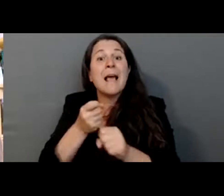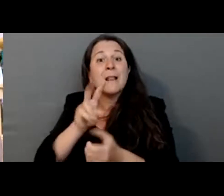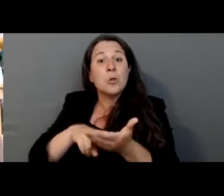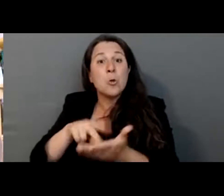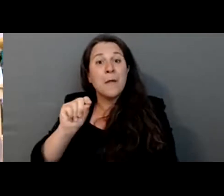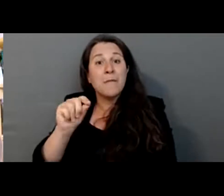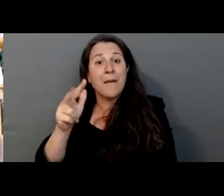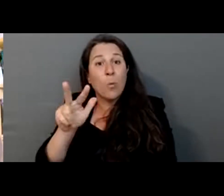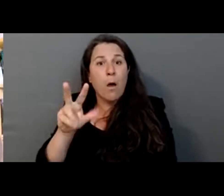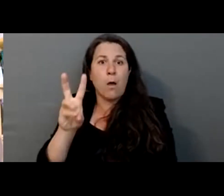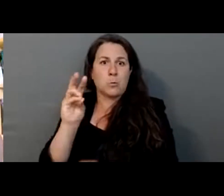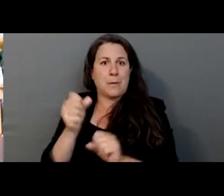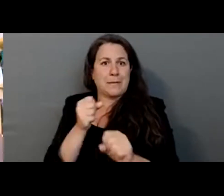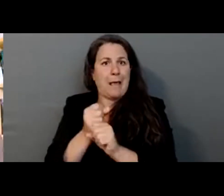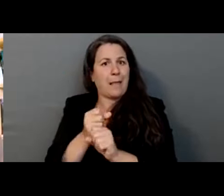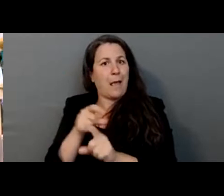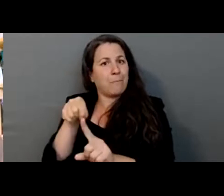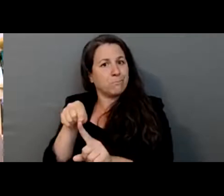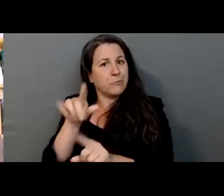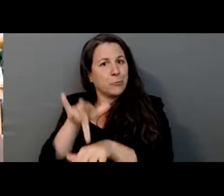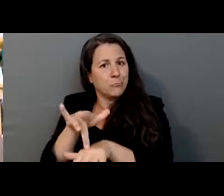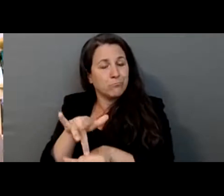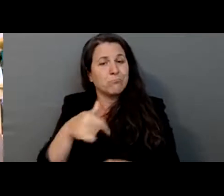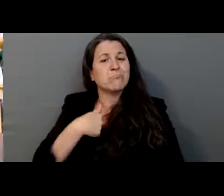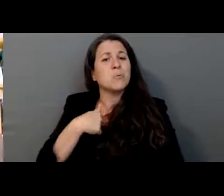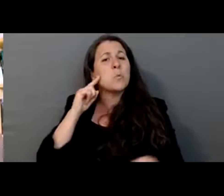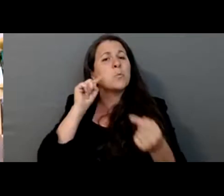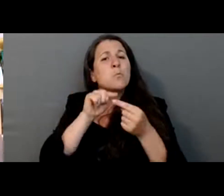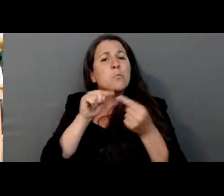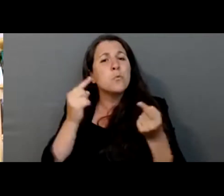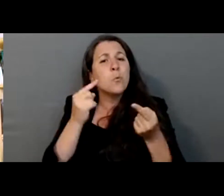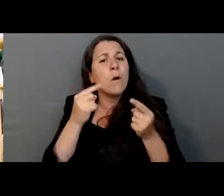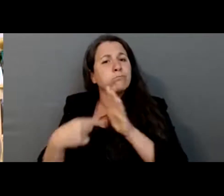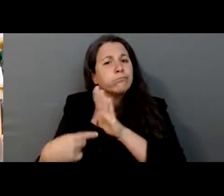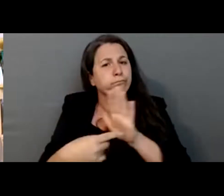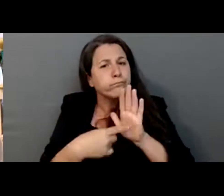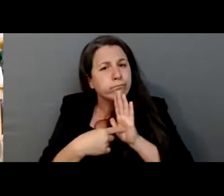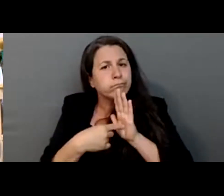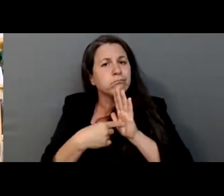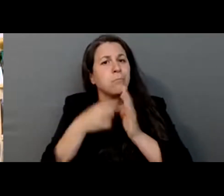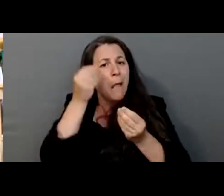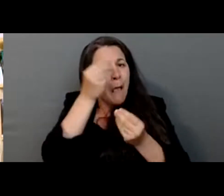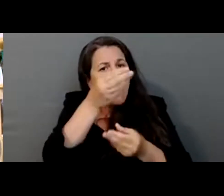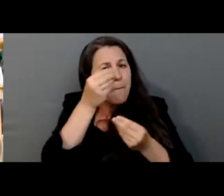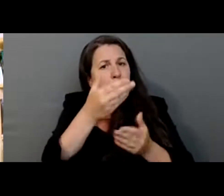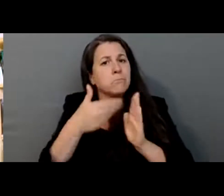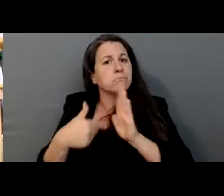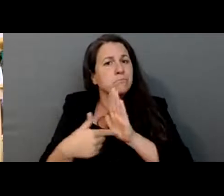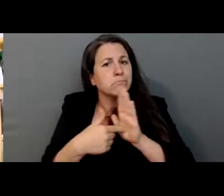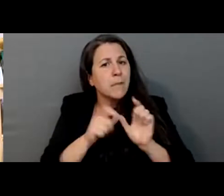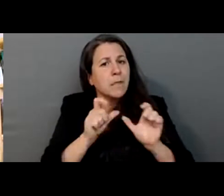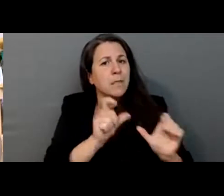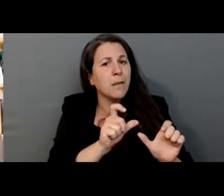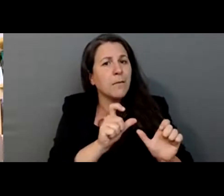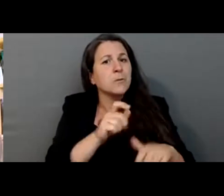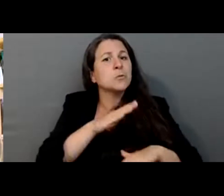Elle vise à faire connaître, à défendre, à promouvoir l'universalité, l'indivisibilité et